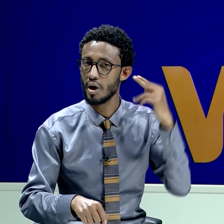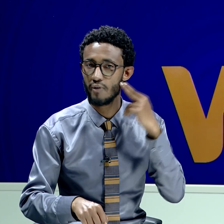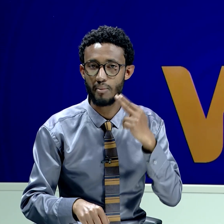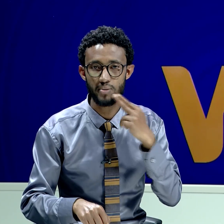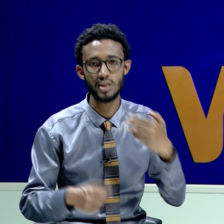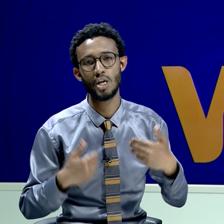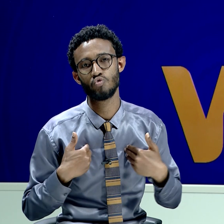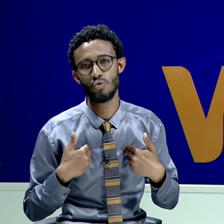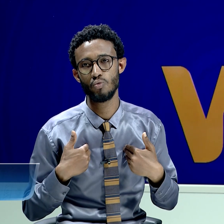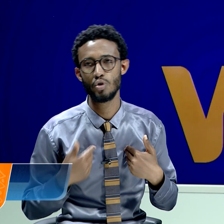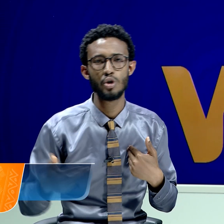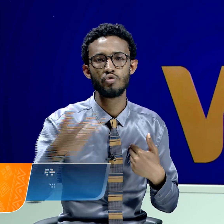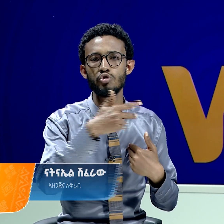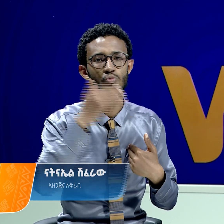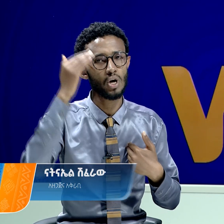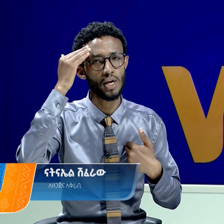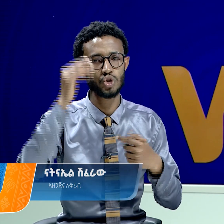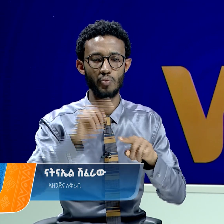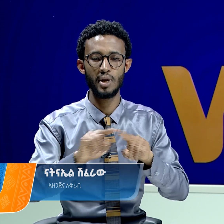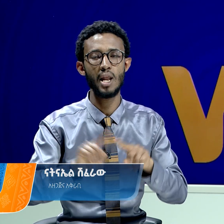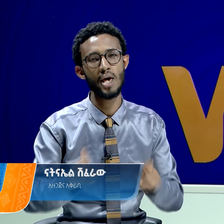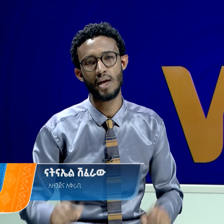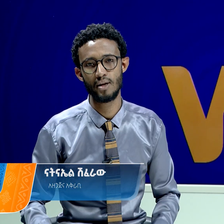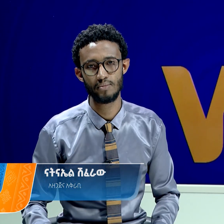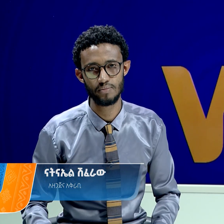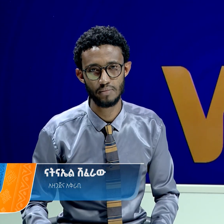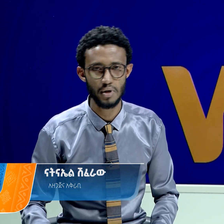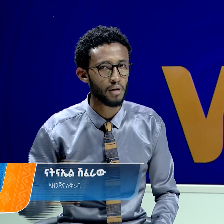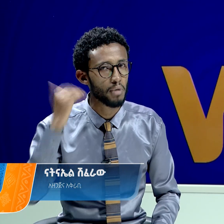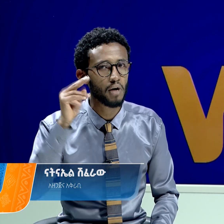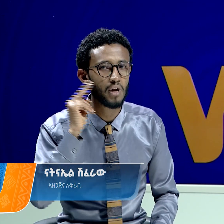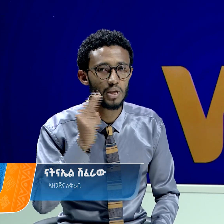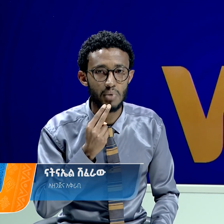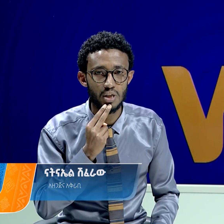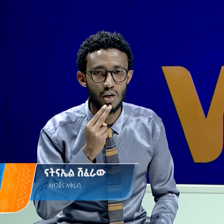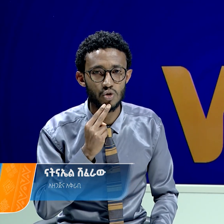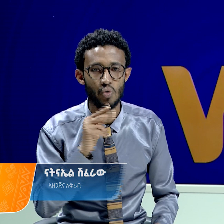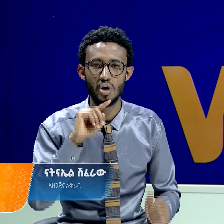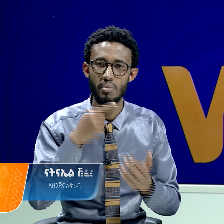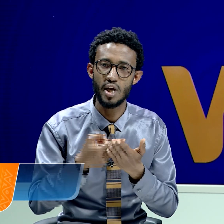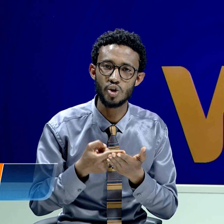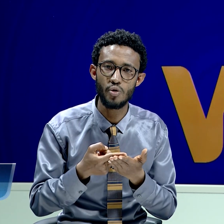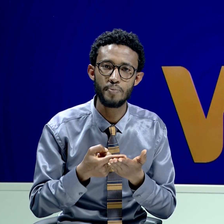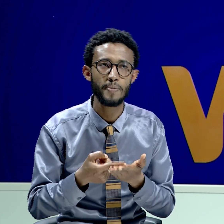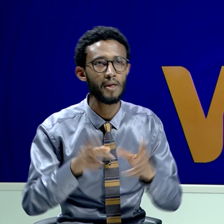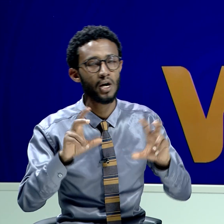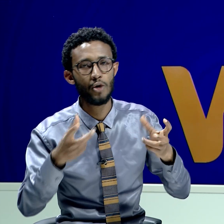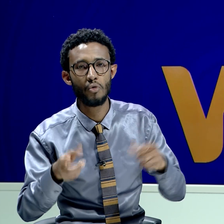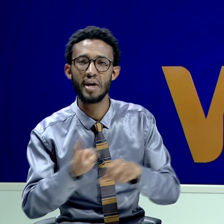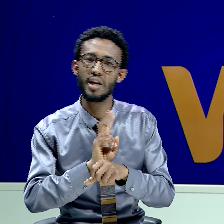بكافل مسمى سنة تشوله سويس تمكاتي شو إلا يجي بكافل مسمى سنة تشوله مراجعون كريدو